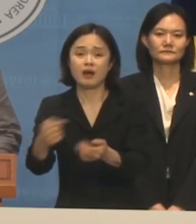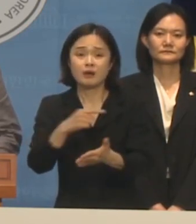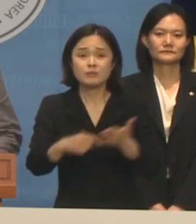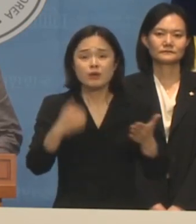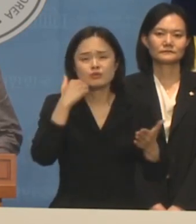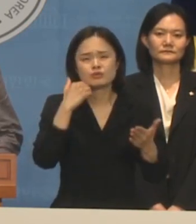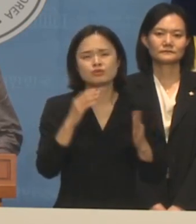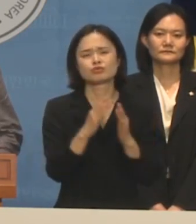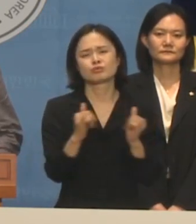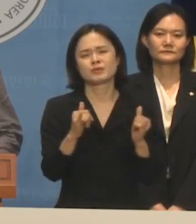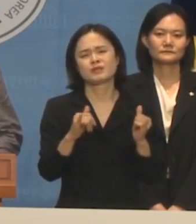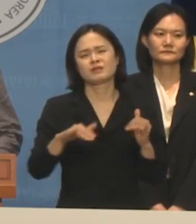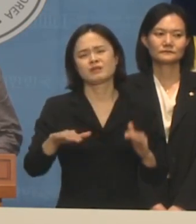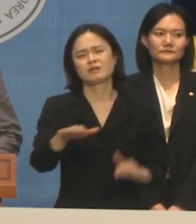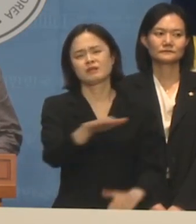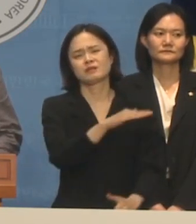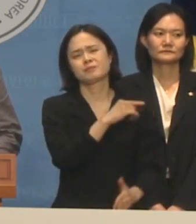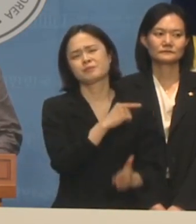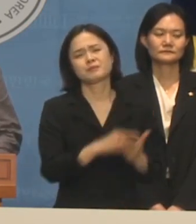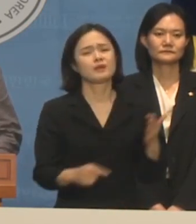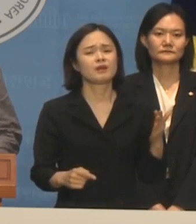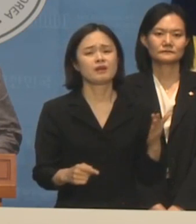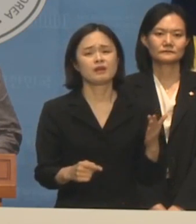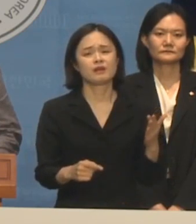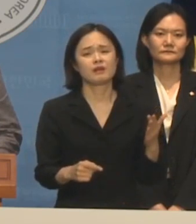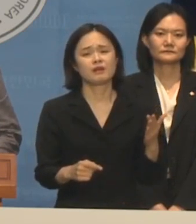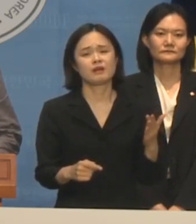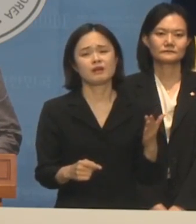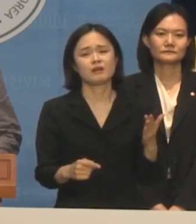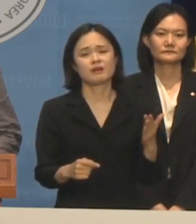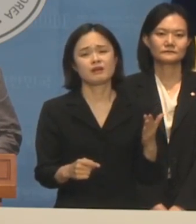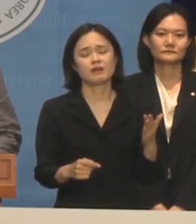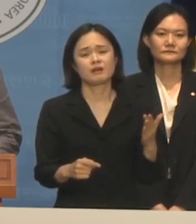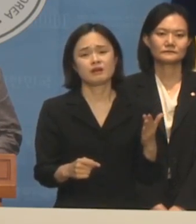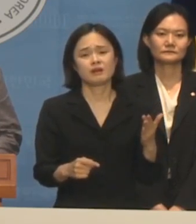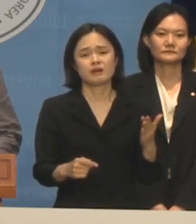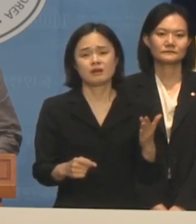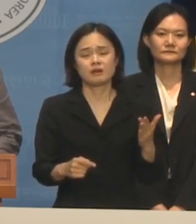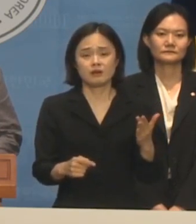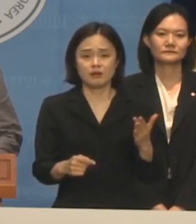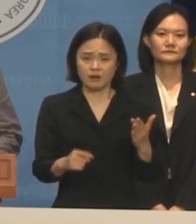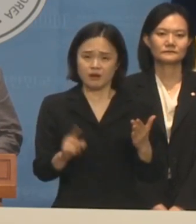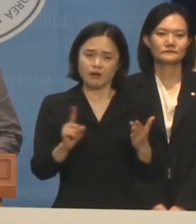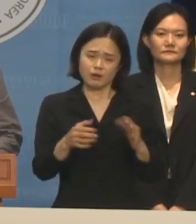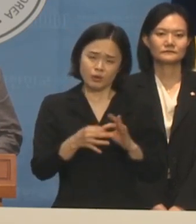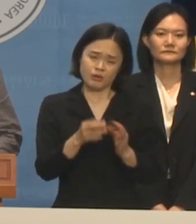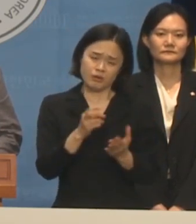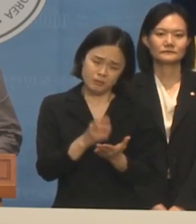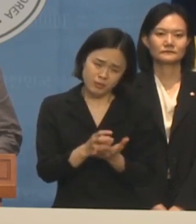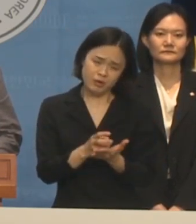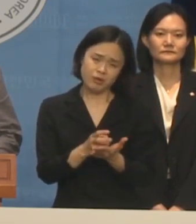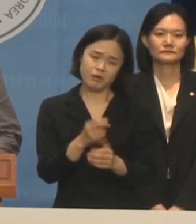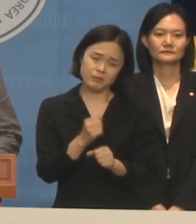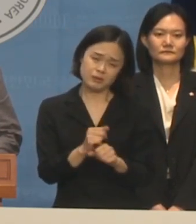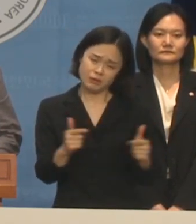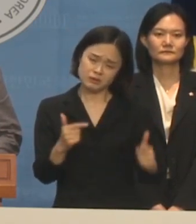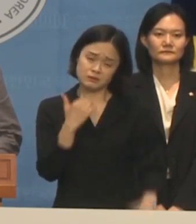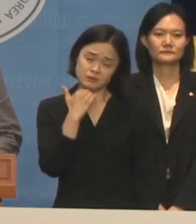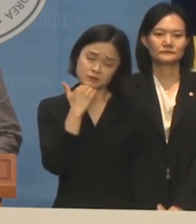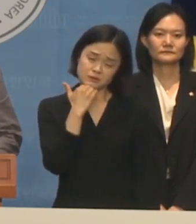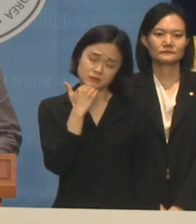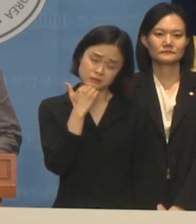국민들이 감당해내야 합니다. 많은 시간을 기다렸습니다. 수많은 안타까운